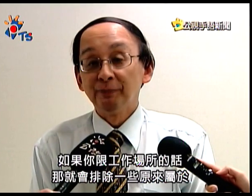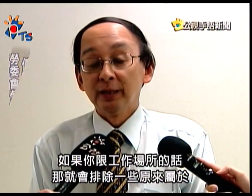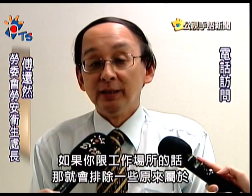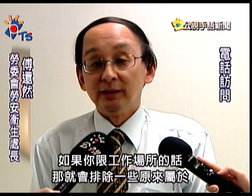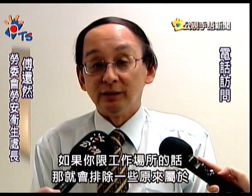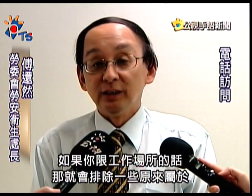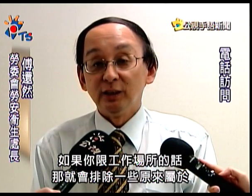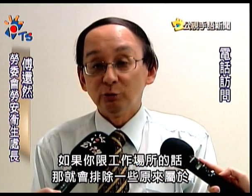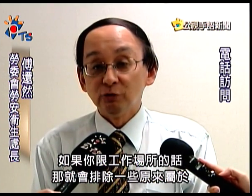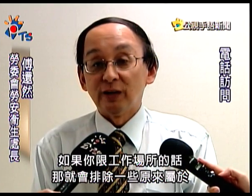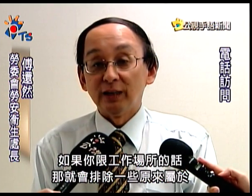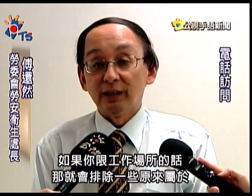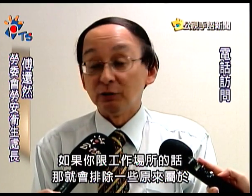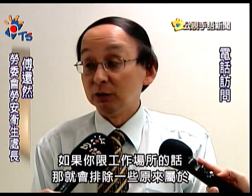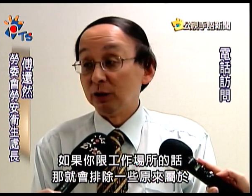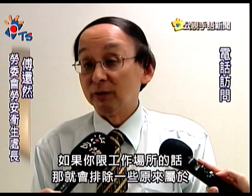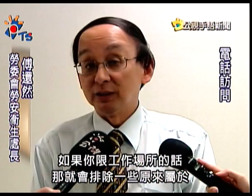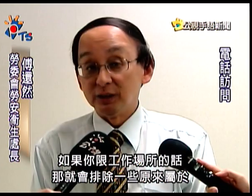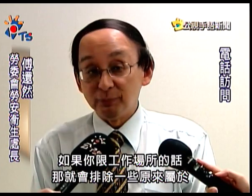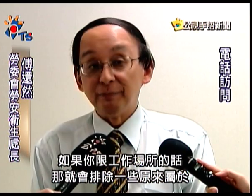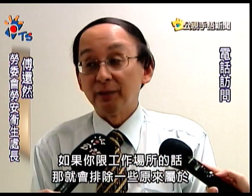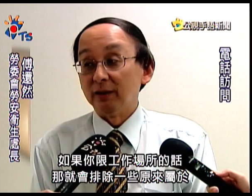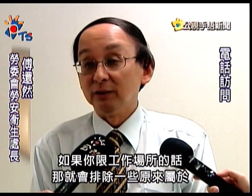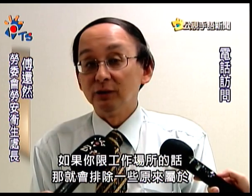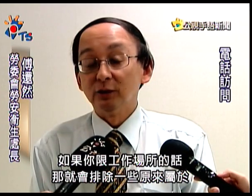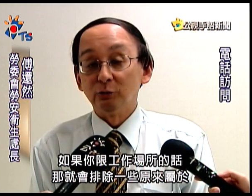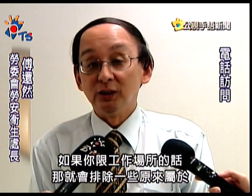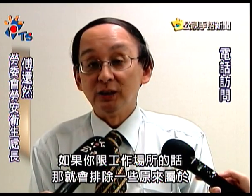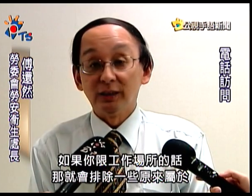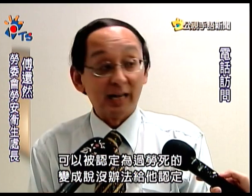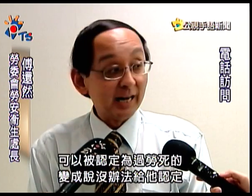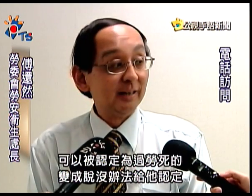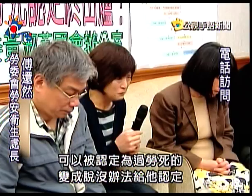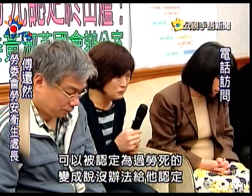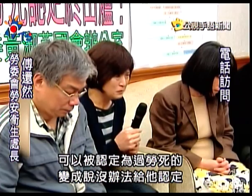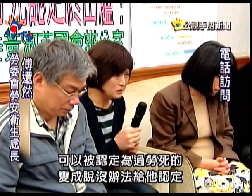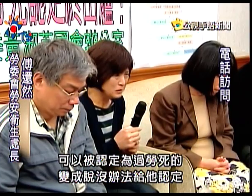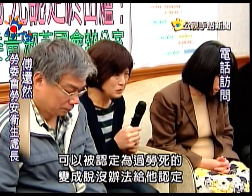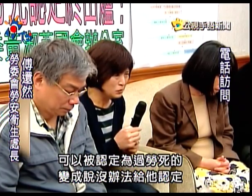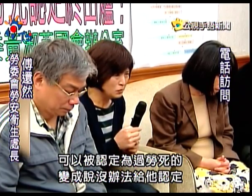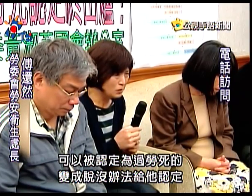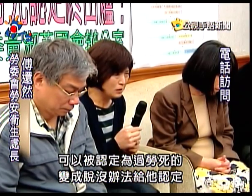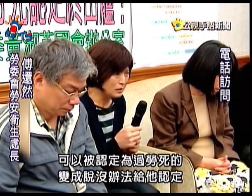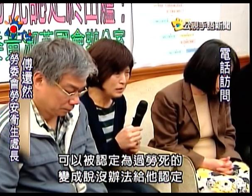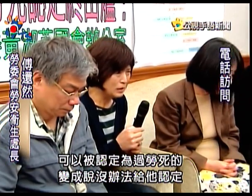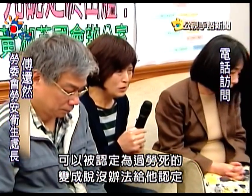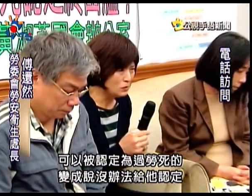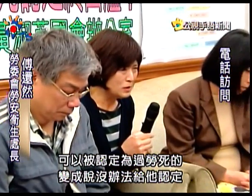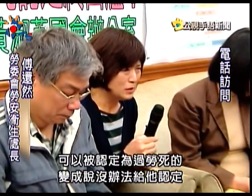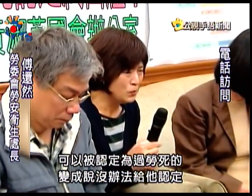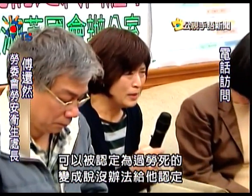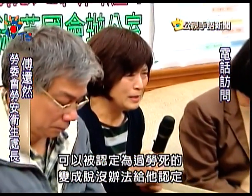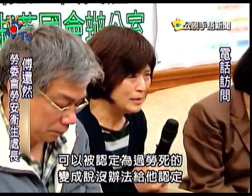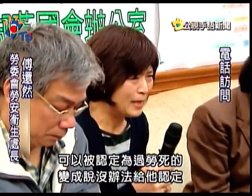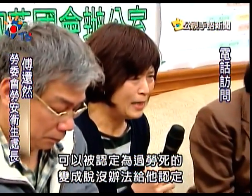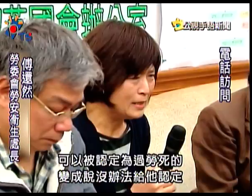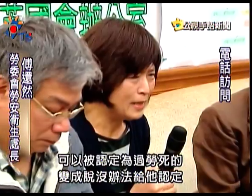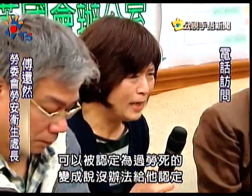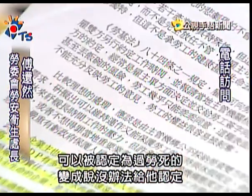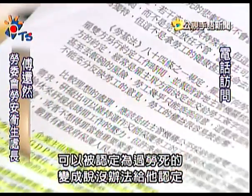手的话，那就会排除一些，原来属于可以被认定为这个过劳死的，那变成说没办法给他认